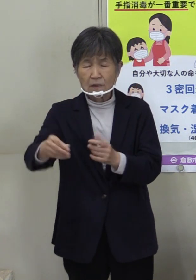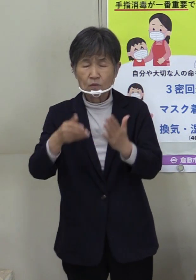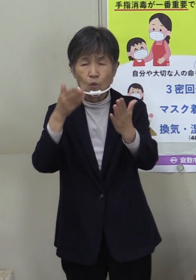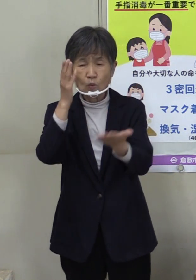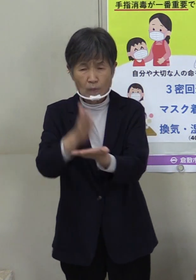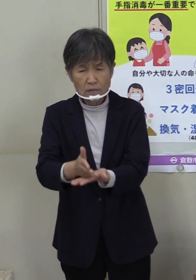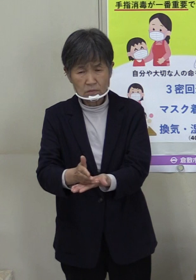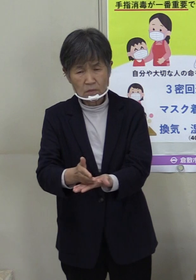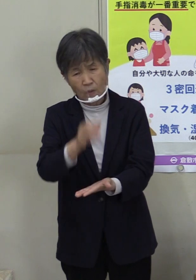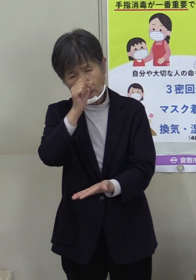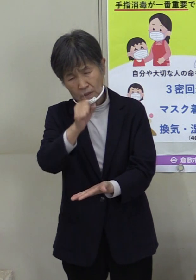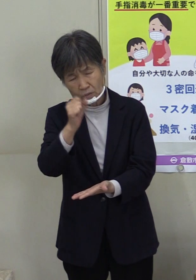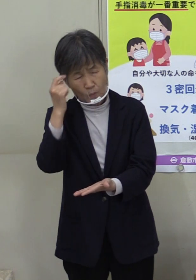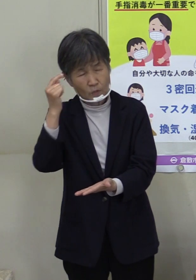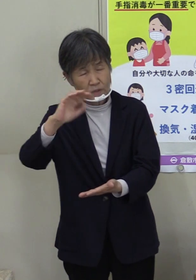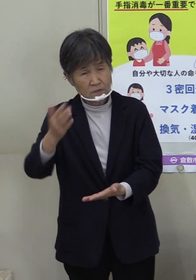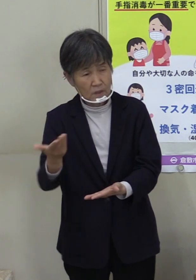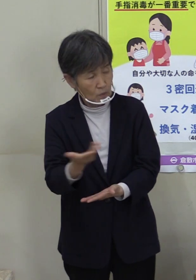はい、